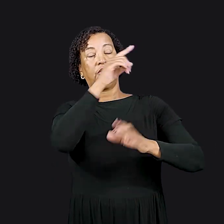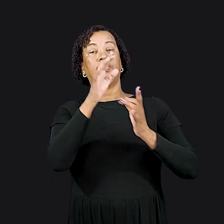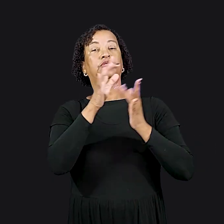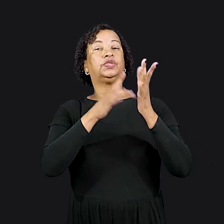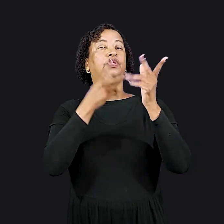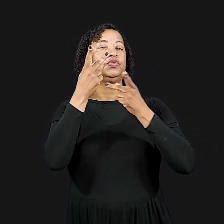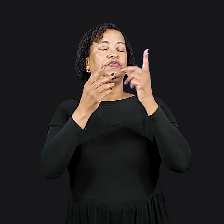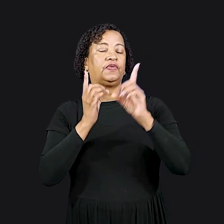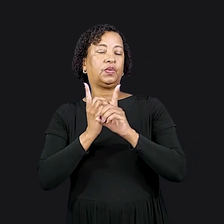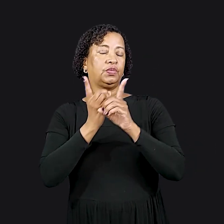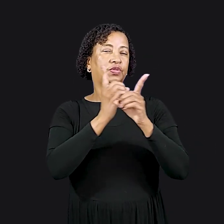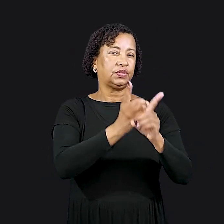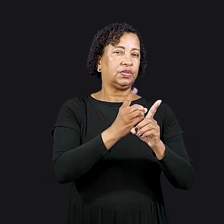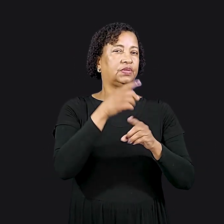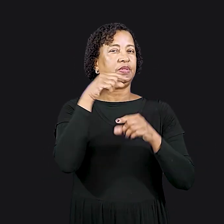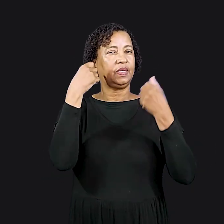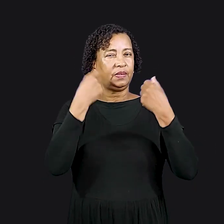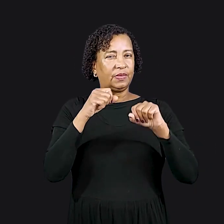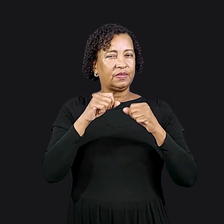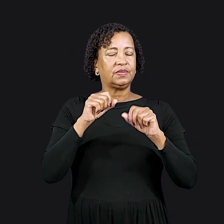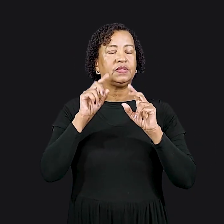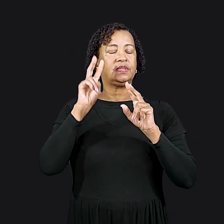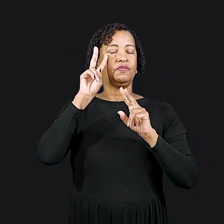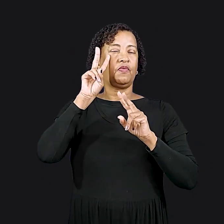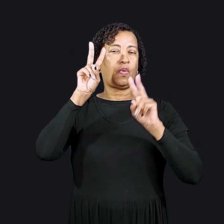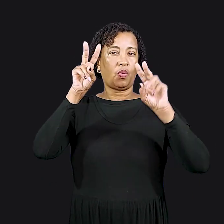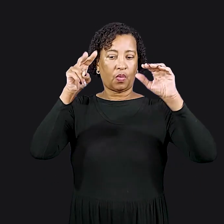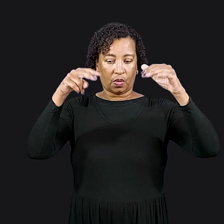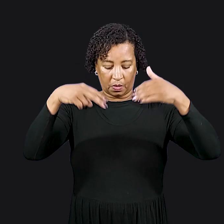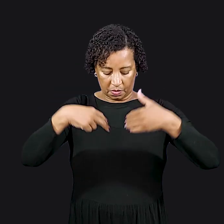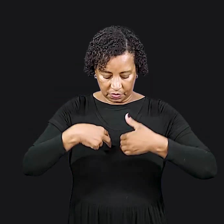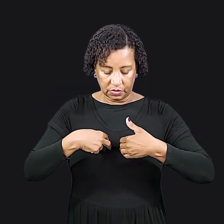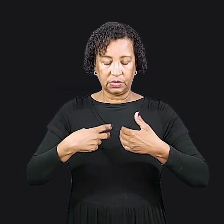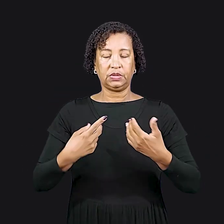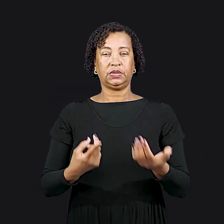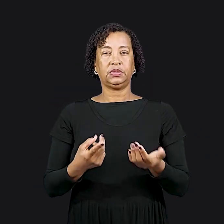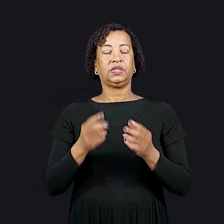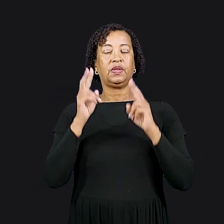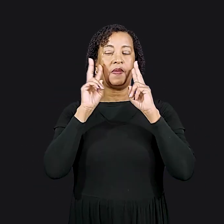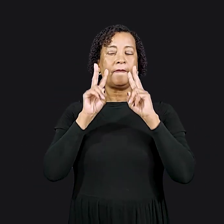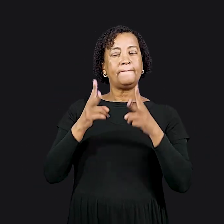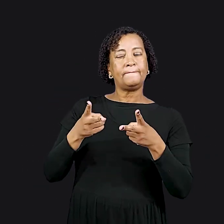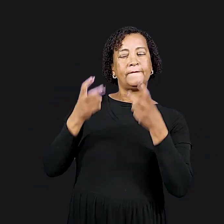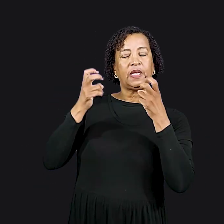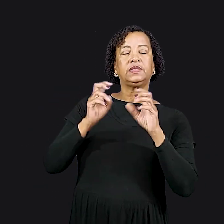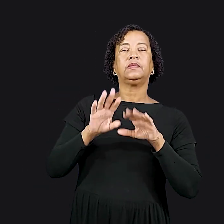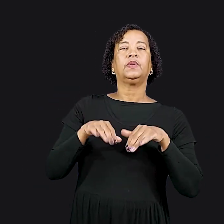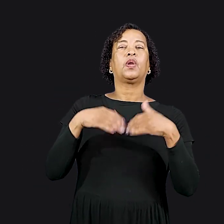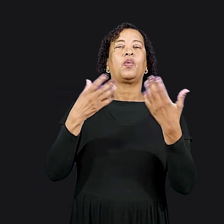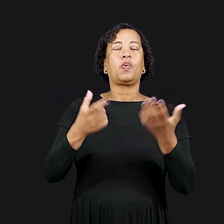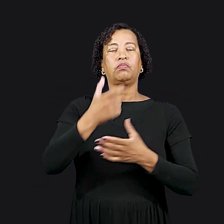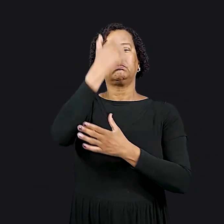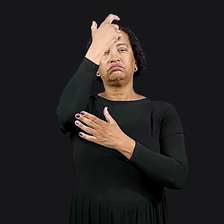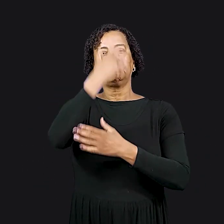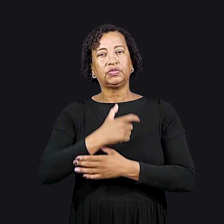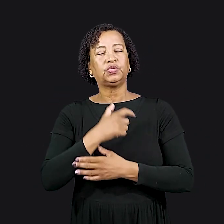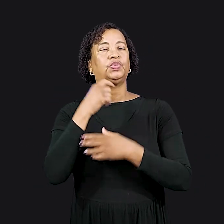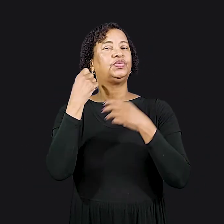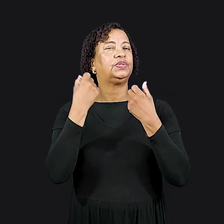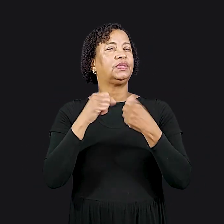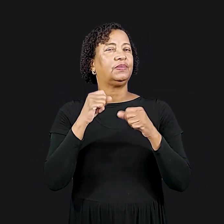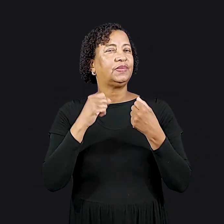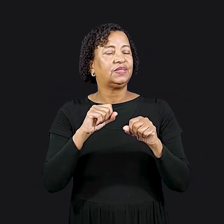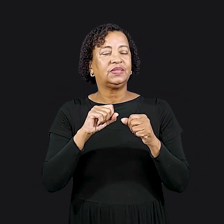Jesus disse aos seus discípulos que eles deveriam olhar para dentro de si próprios e enxergar quais eram as atitudes que